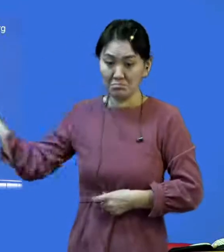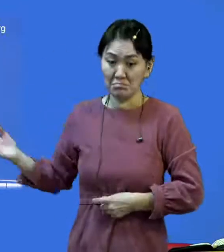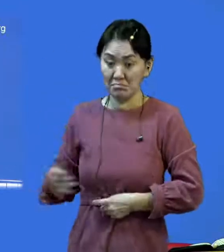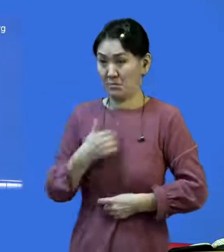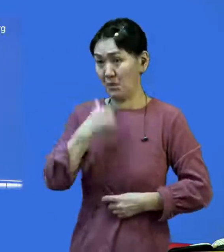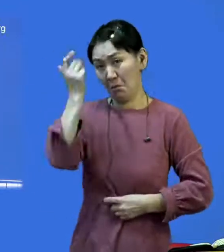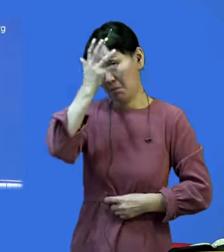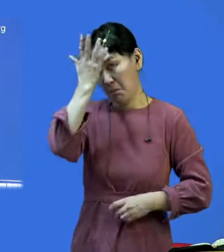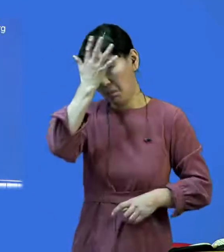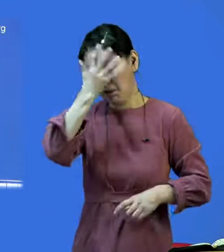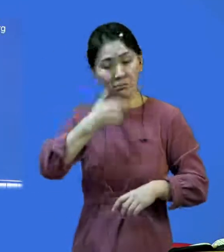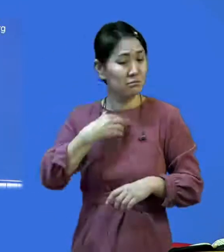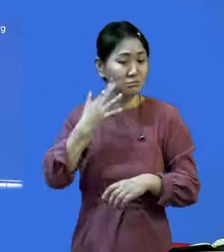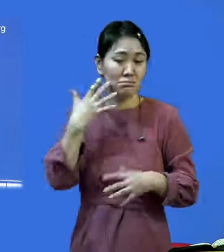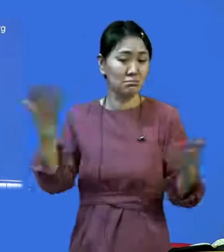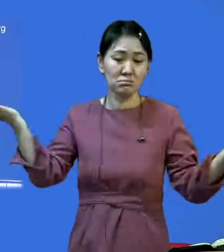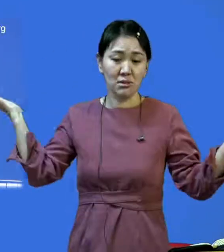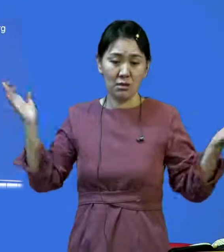эргэлзэх боломжгүй.